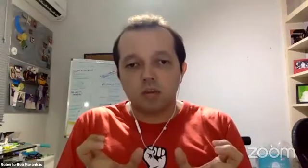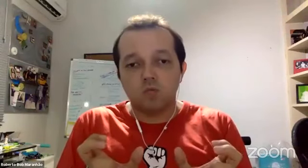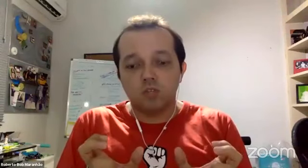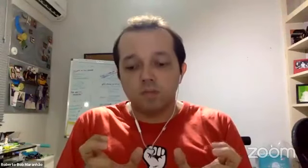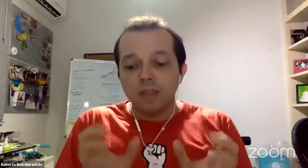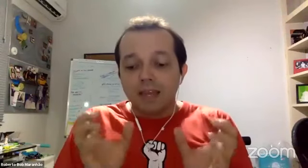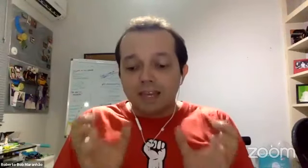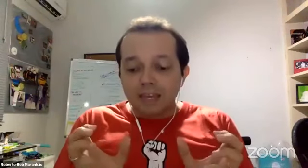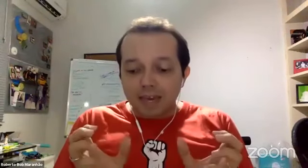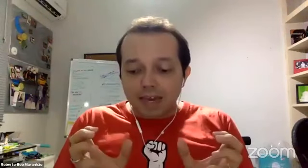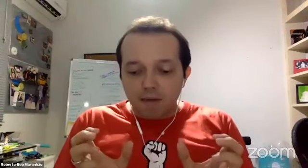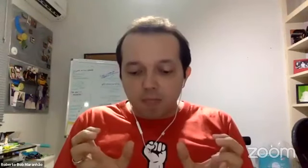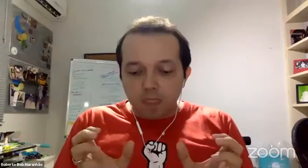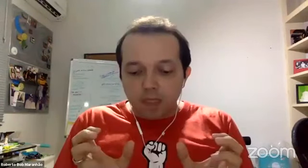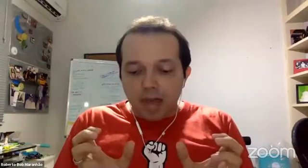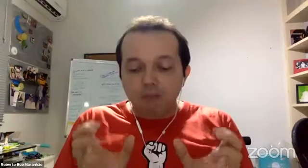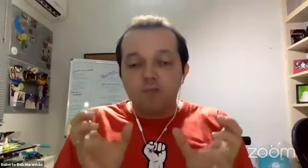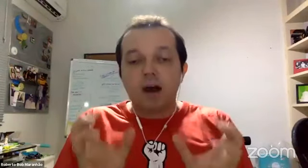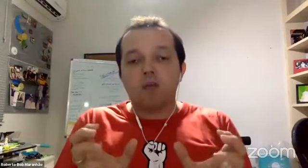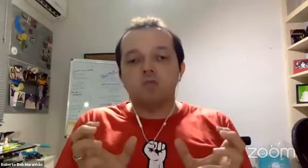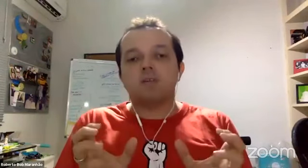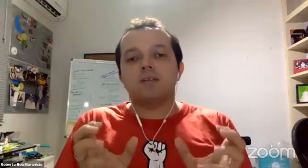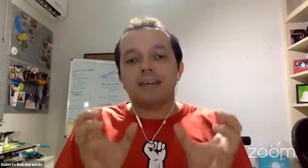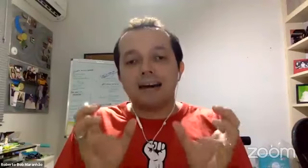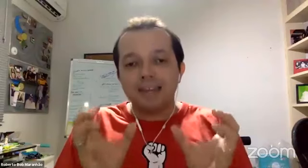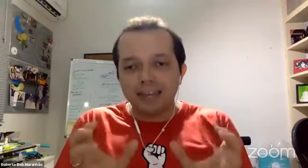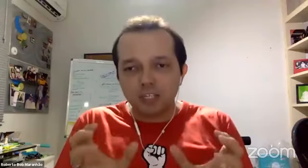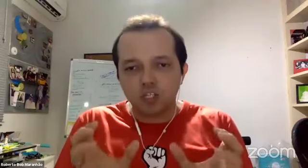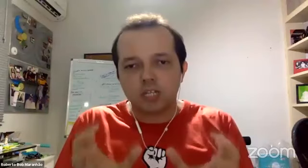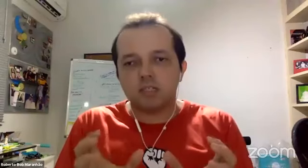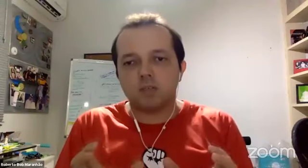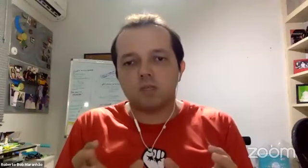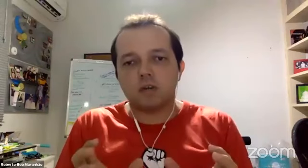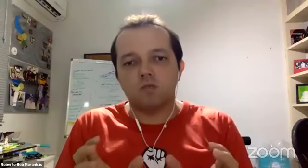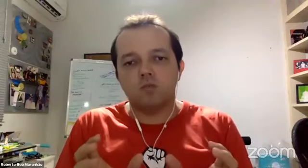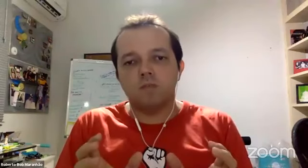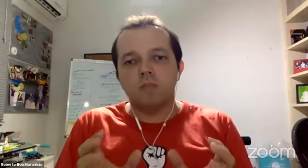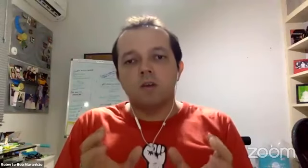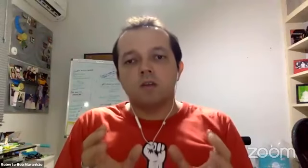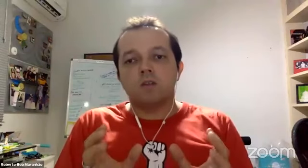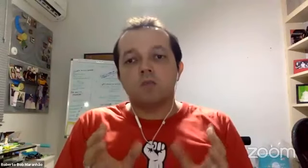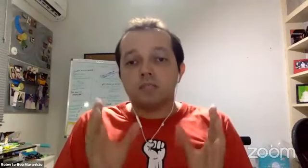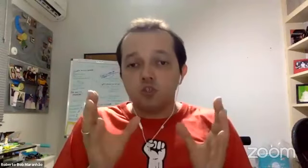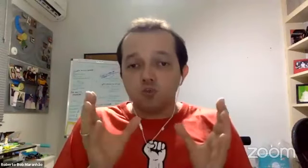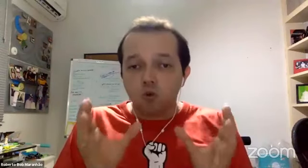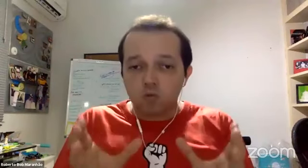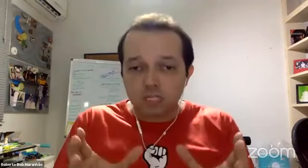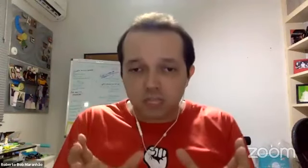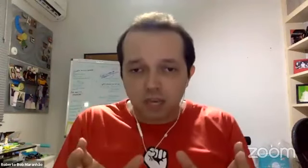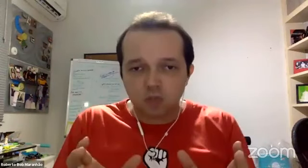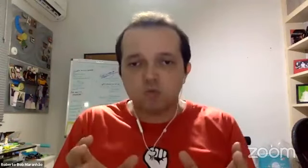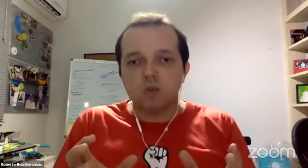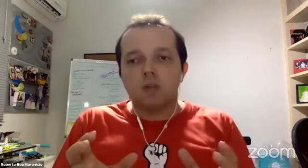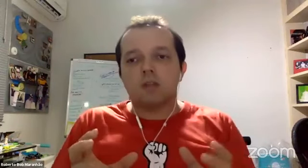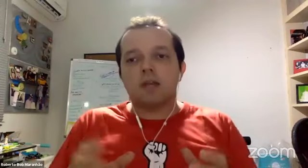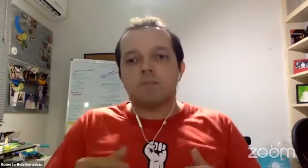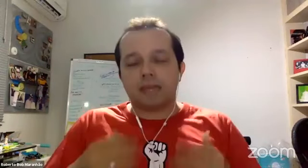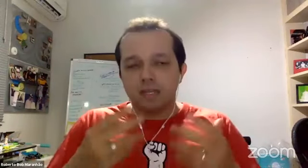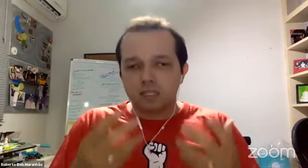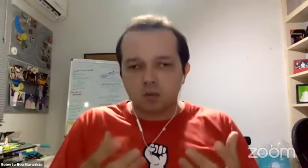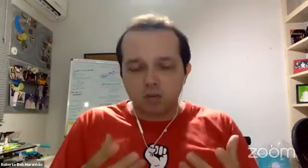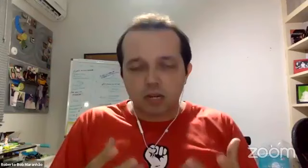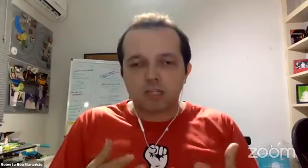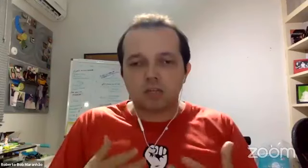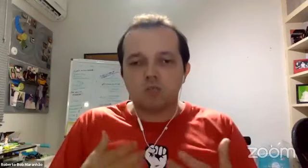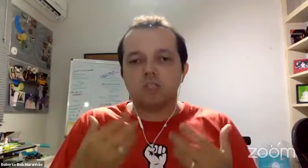Único de Saúde, que é a falta da rede de atenção à saúde. Então, existe um conceito, né, para